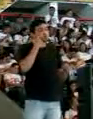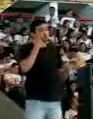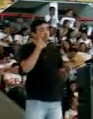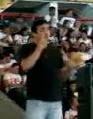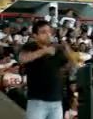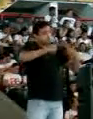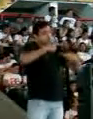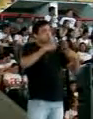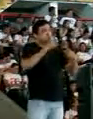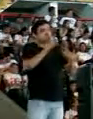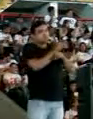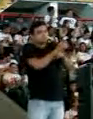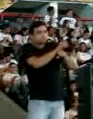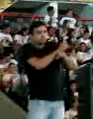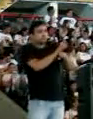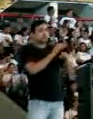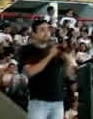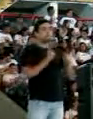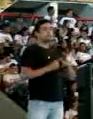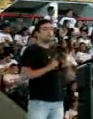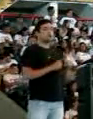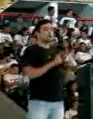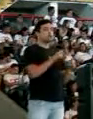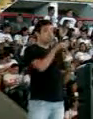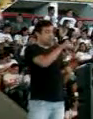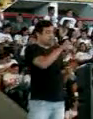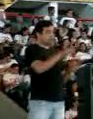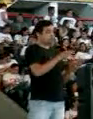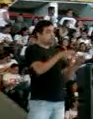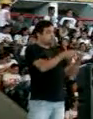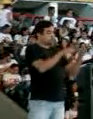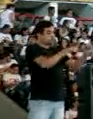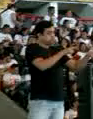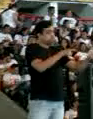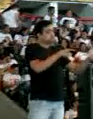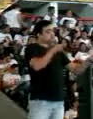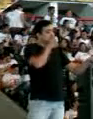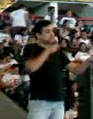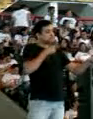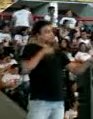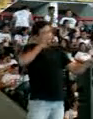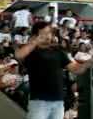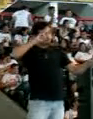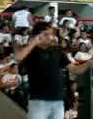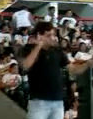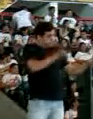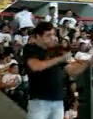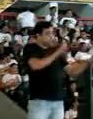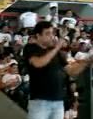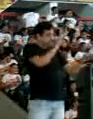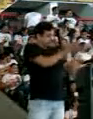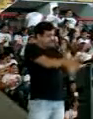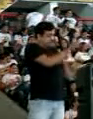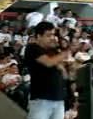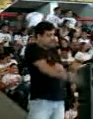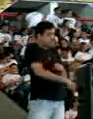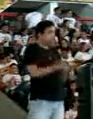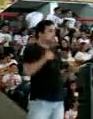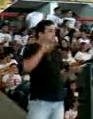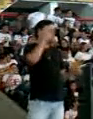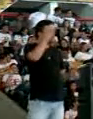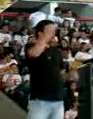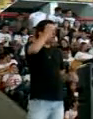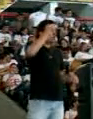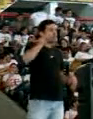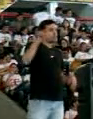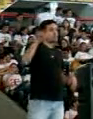articulação política. Os próprios membros do Partido Brasileiro poderiam ter mandado matar o Líbero Badaró, porque sabiam que a culpa